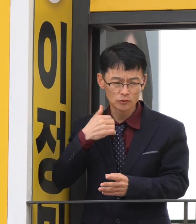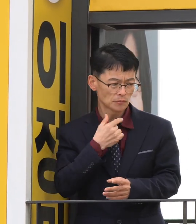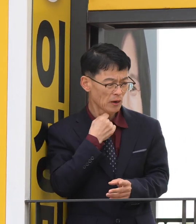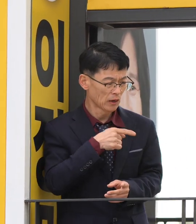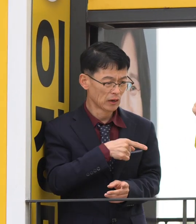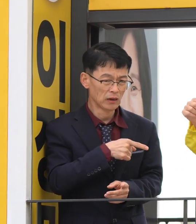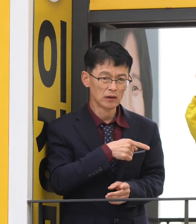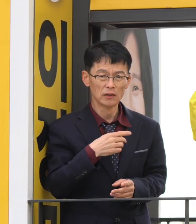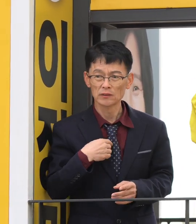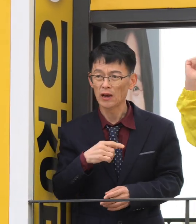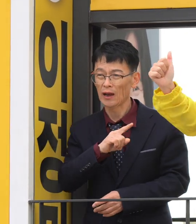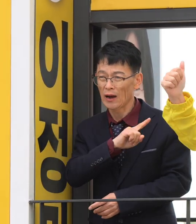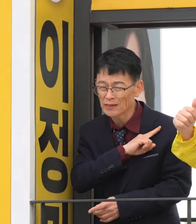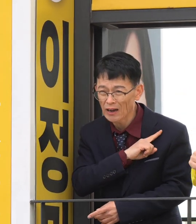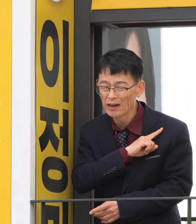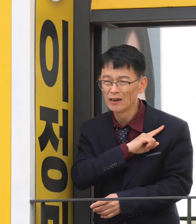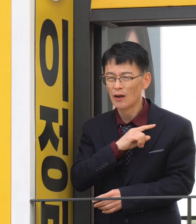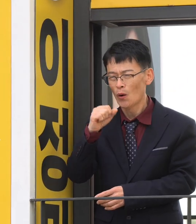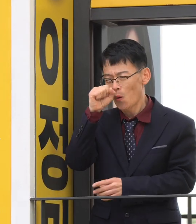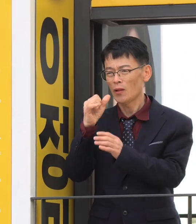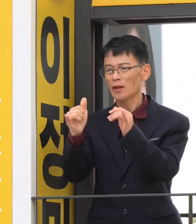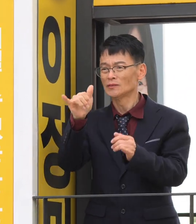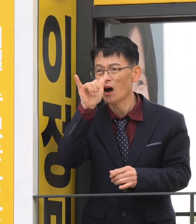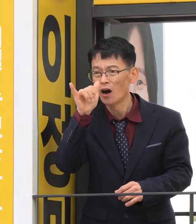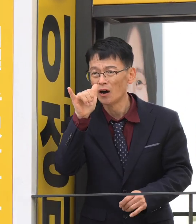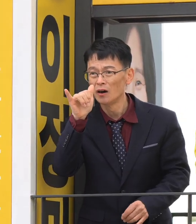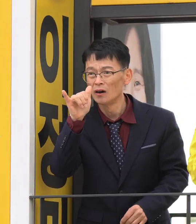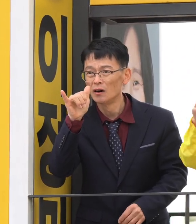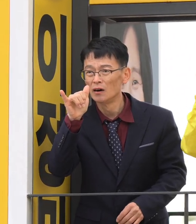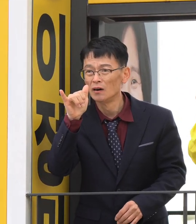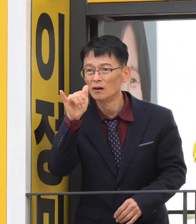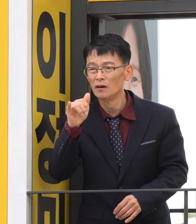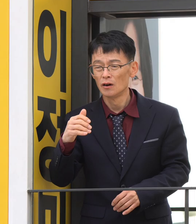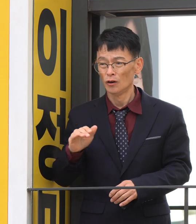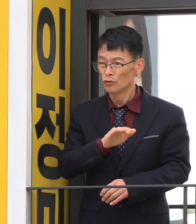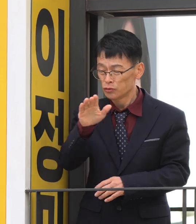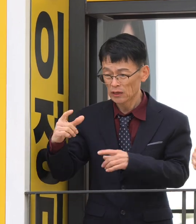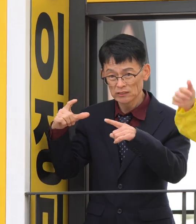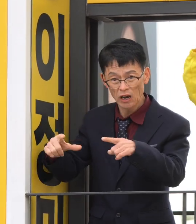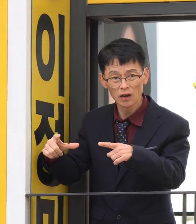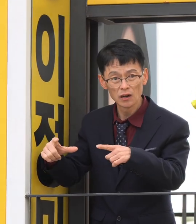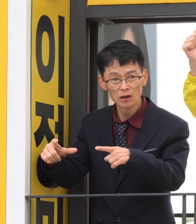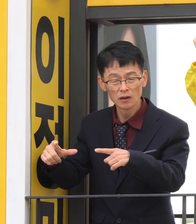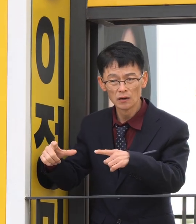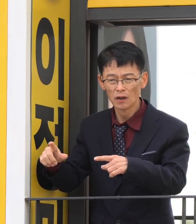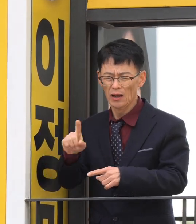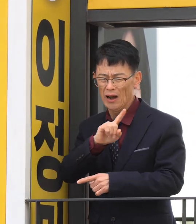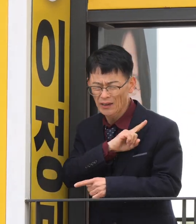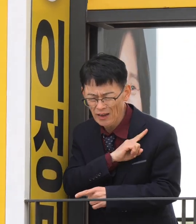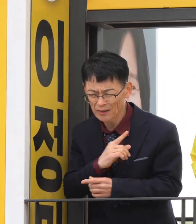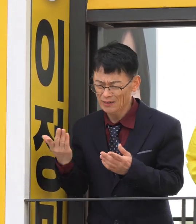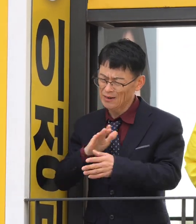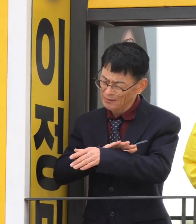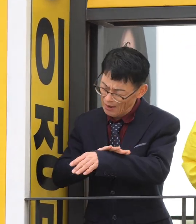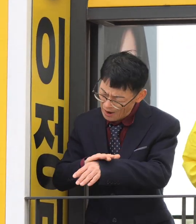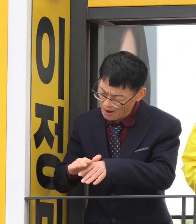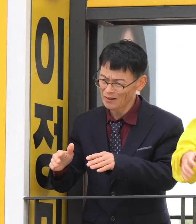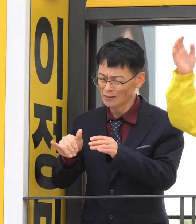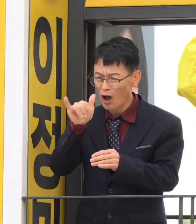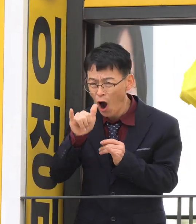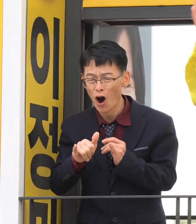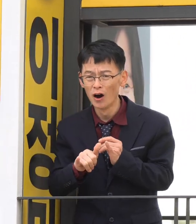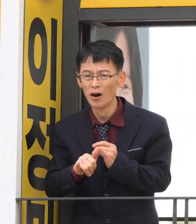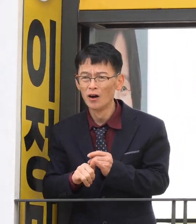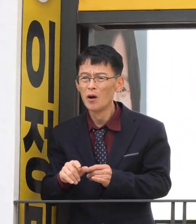있는데, 내가 가장 좋아하는 사람이 있는데, 우리 지역에서 가장 일 잘하는 사람이